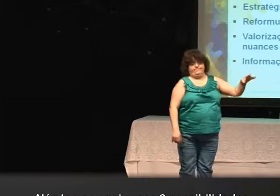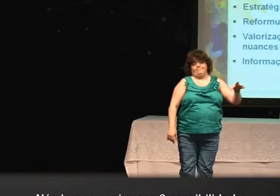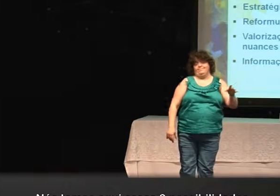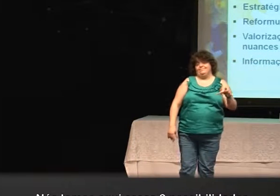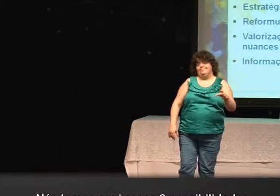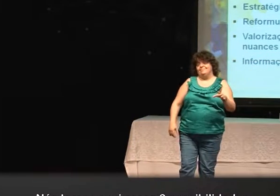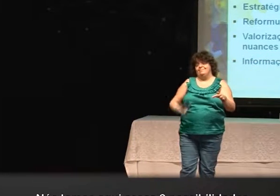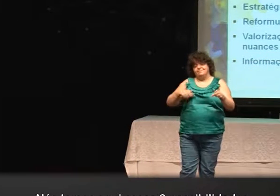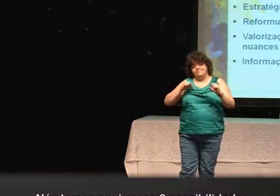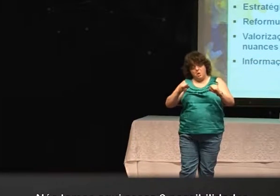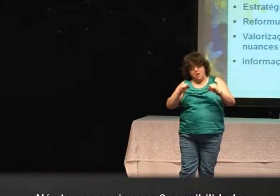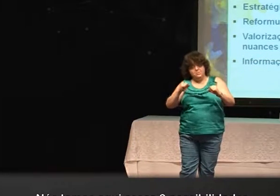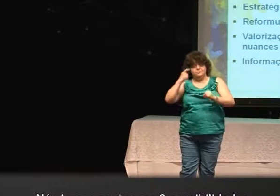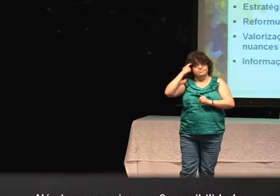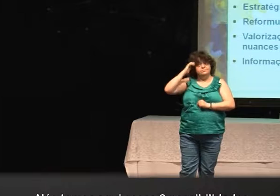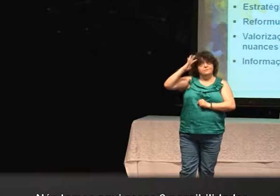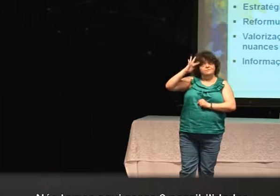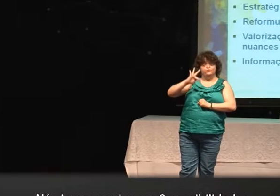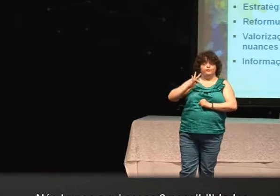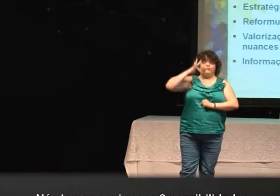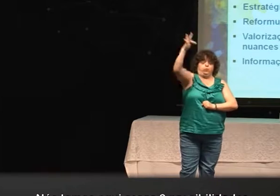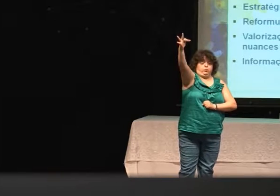Nós temos aqui essas três possibilidades.